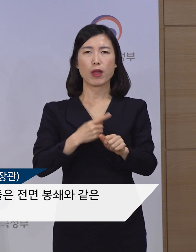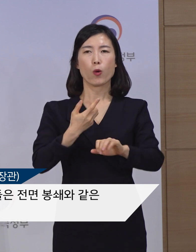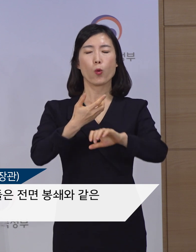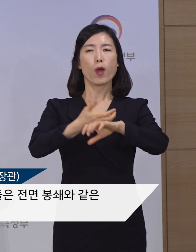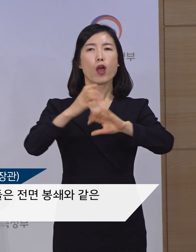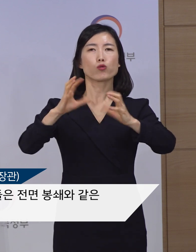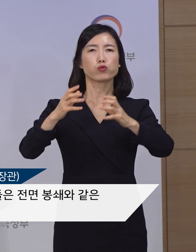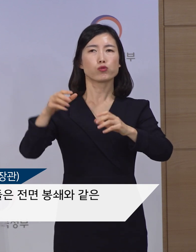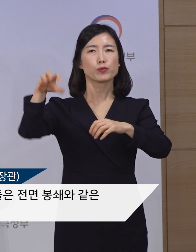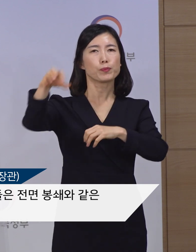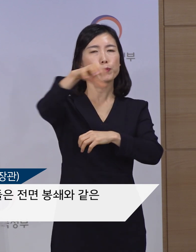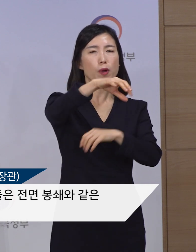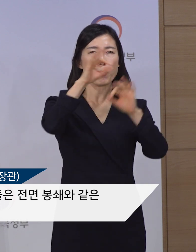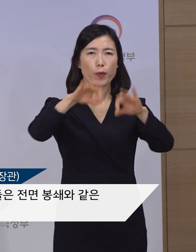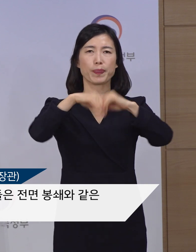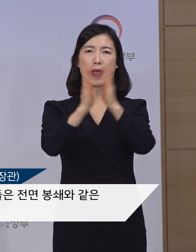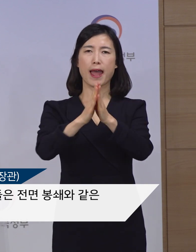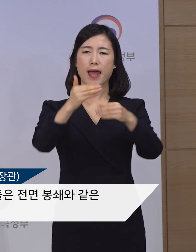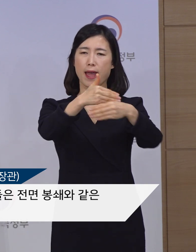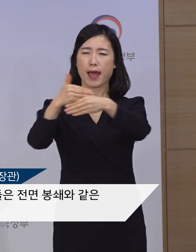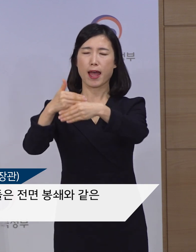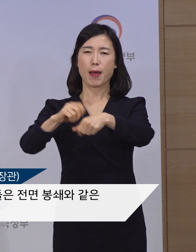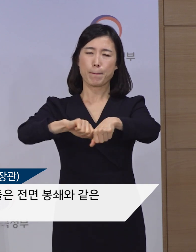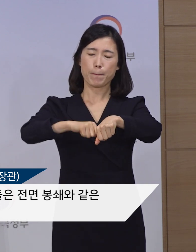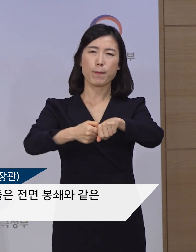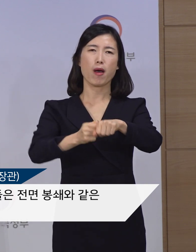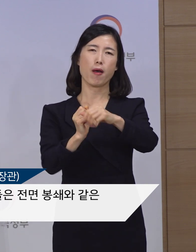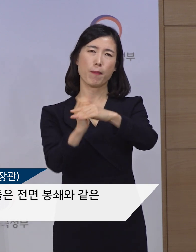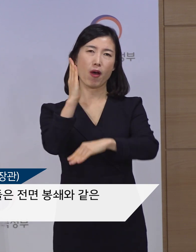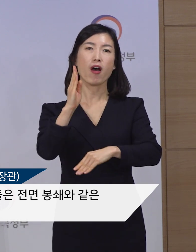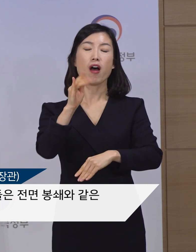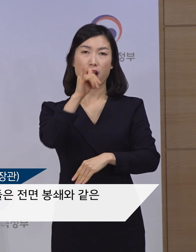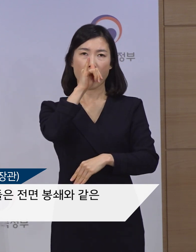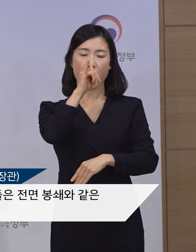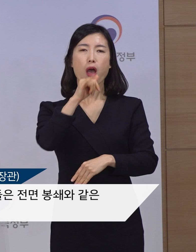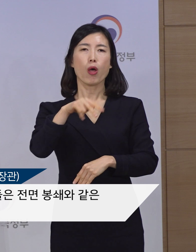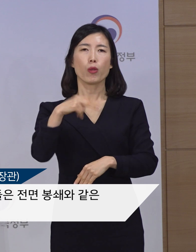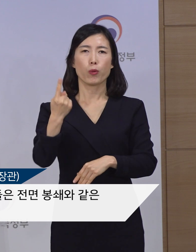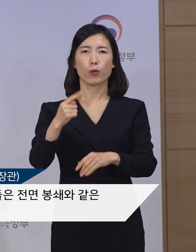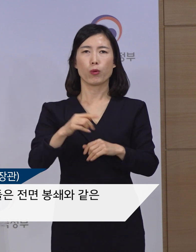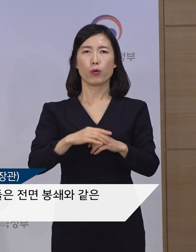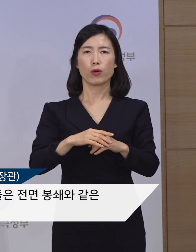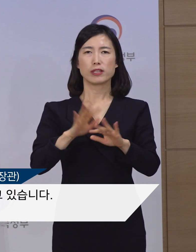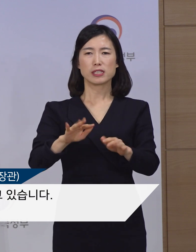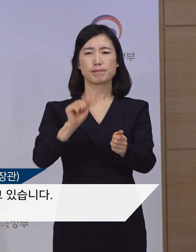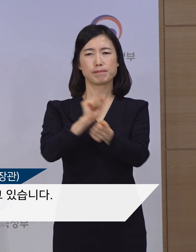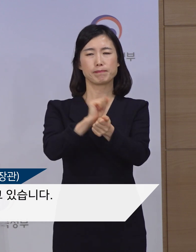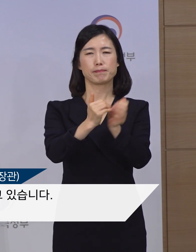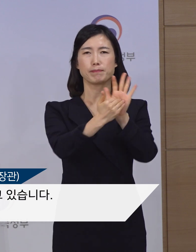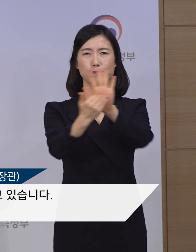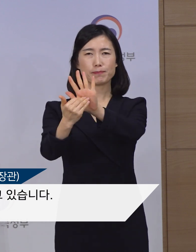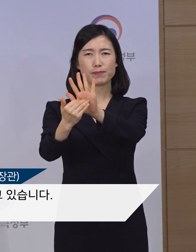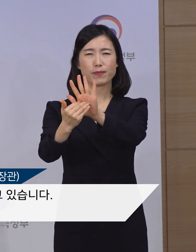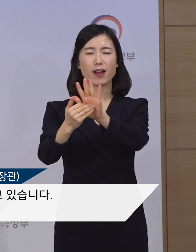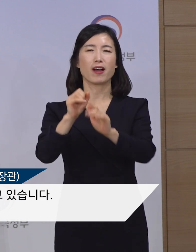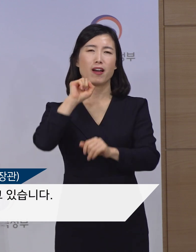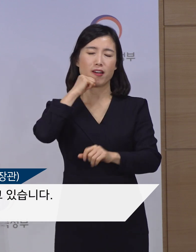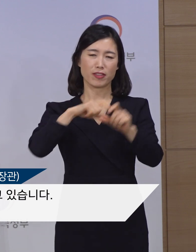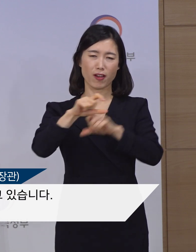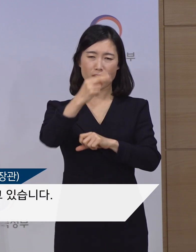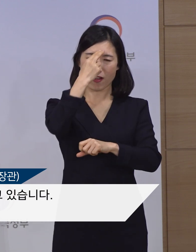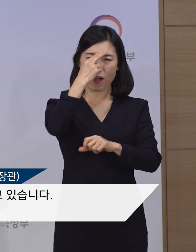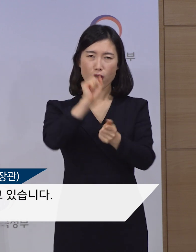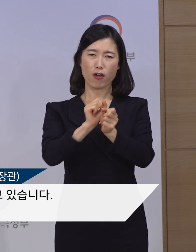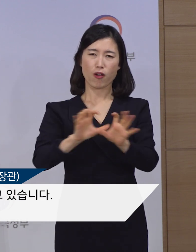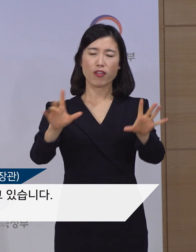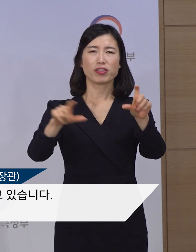해외의 대다수 국가들은 전면 봉쇄와 같은 극단적인 조치를 실시하고 있으며 그럼에도 계속